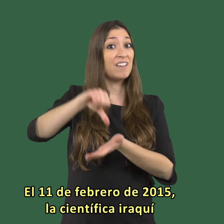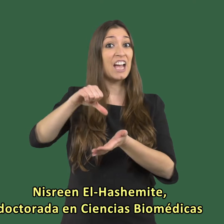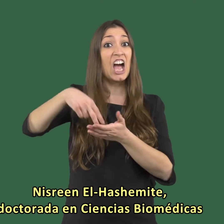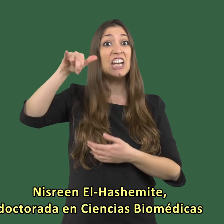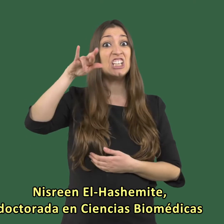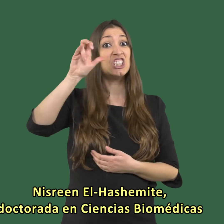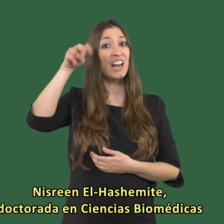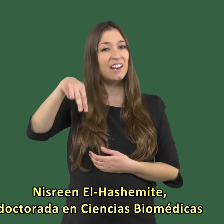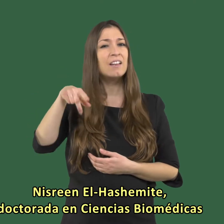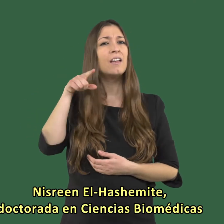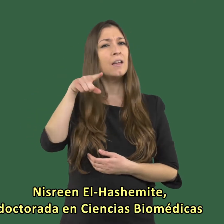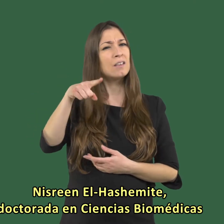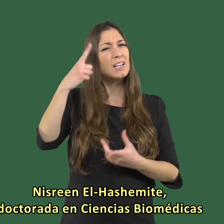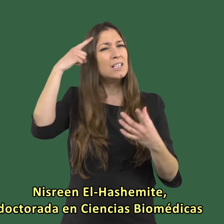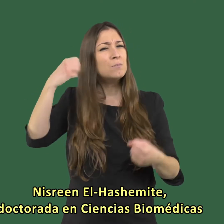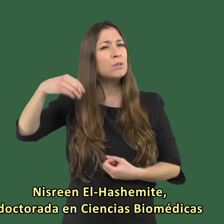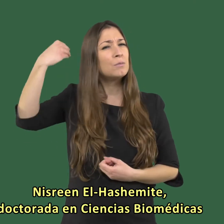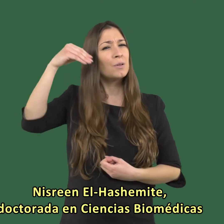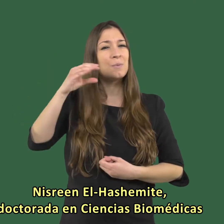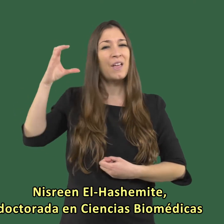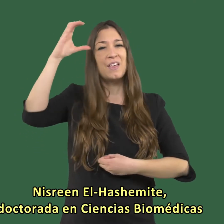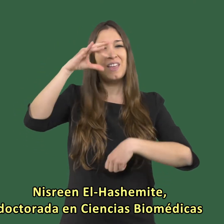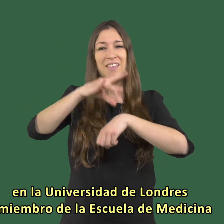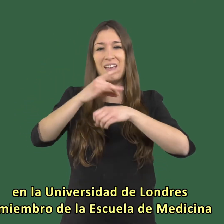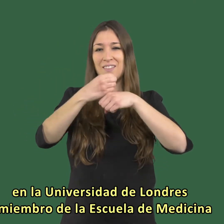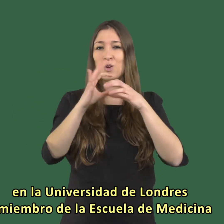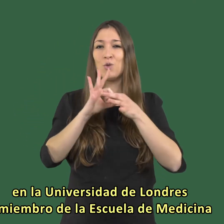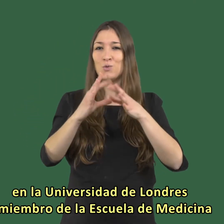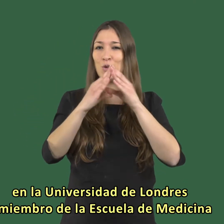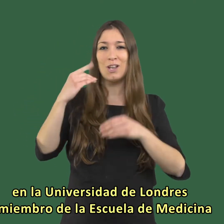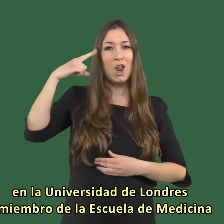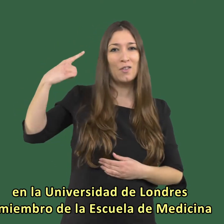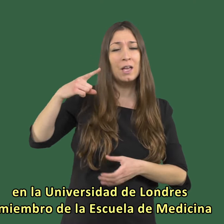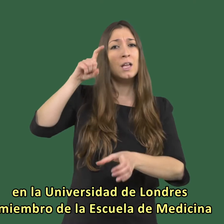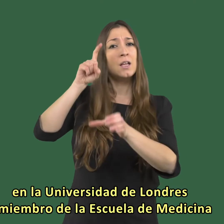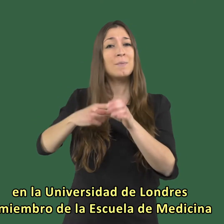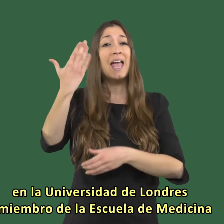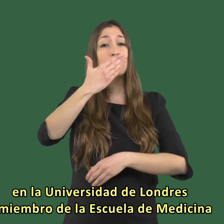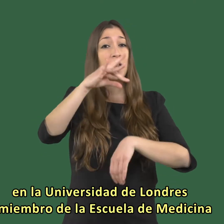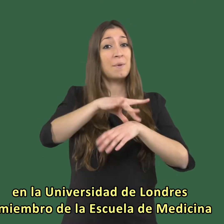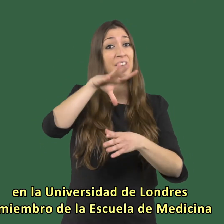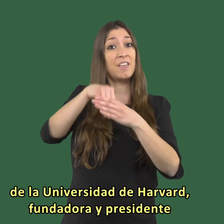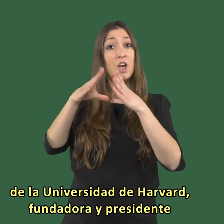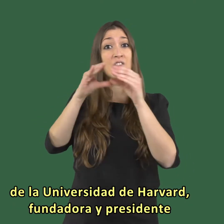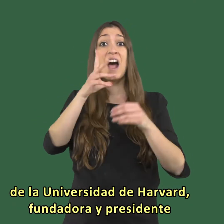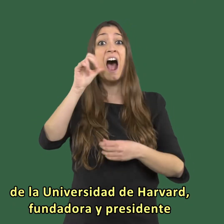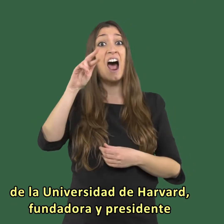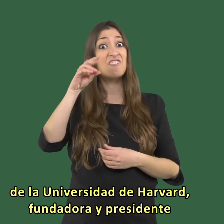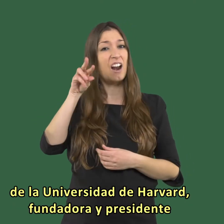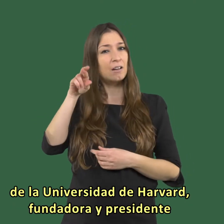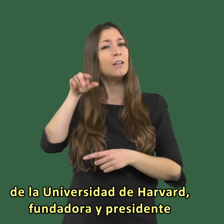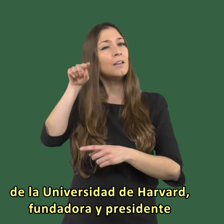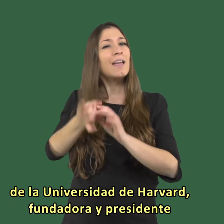iraquí Nisreen El-Hashemite, doctorada en Ciencias Biomédicas en la Universidad de Londres y miembro de la Escuela de Medicina de la Universidad de